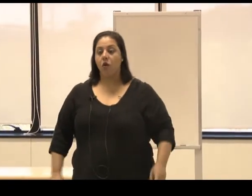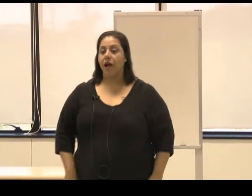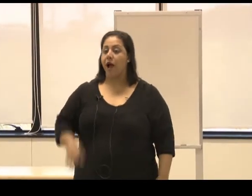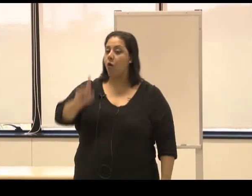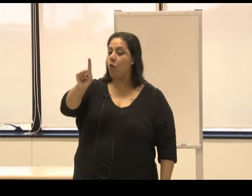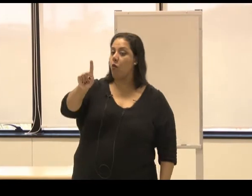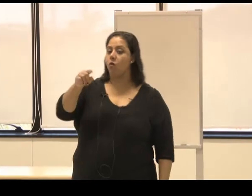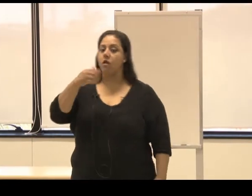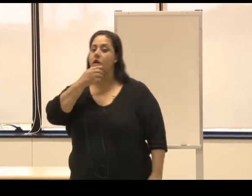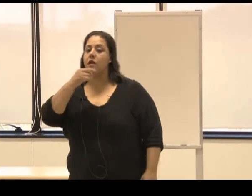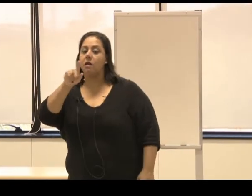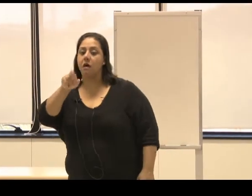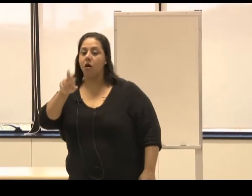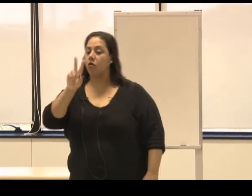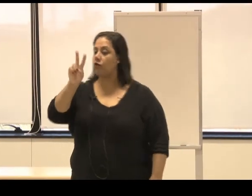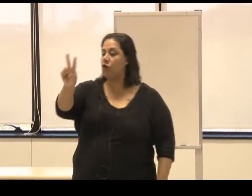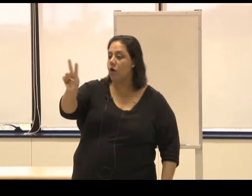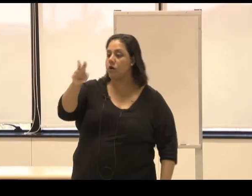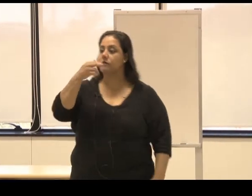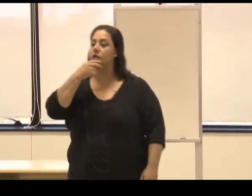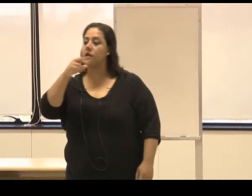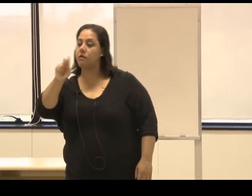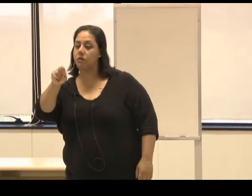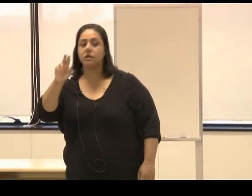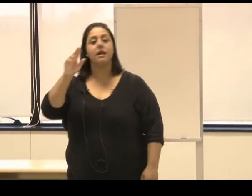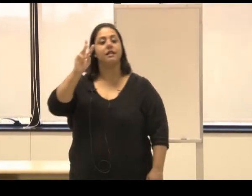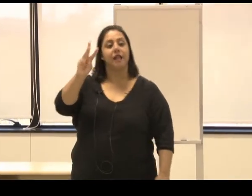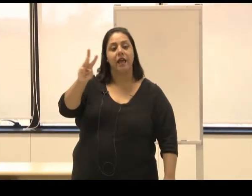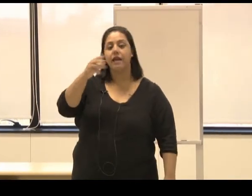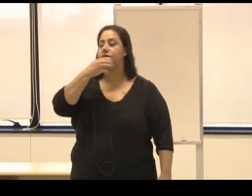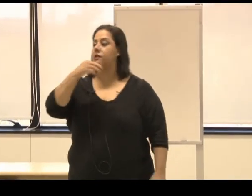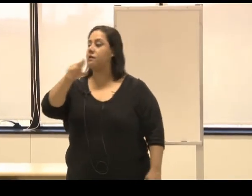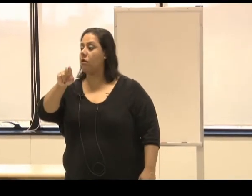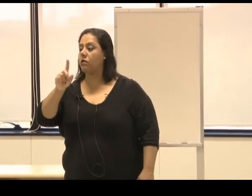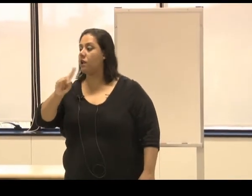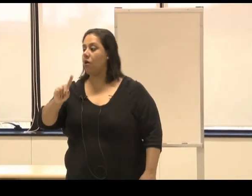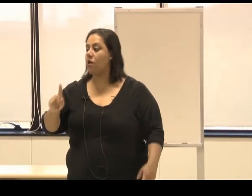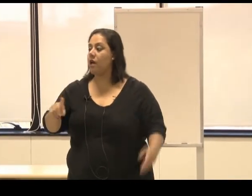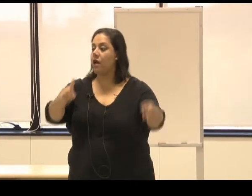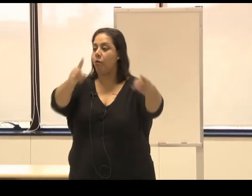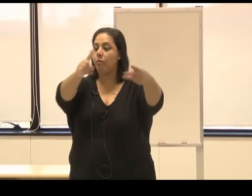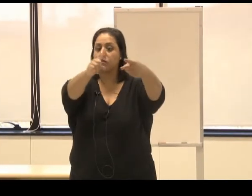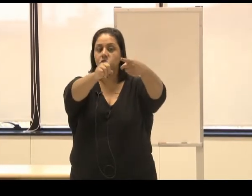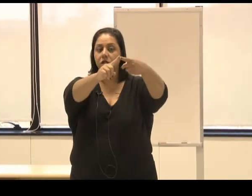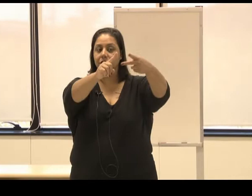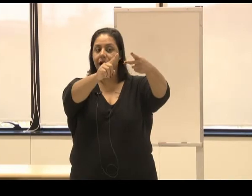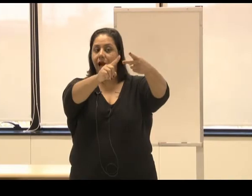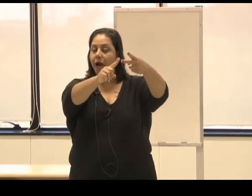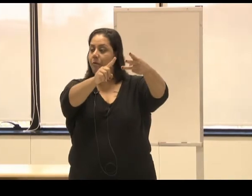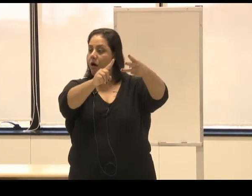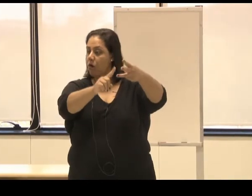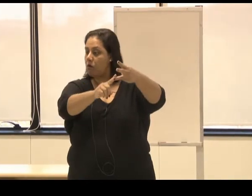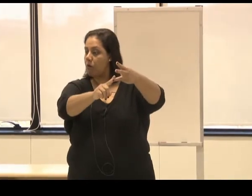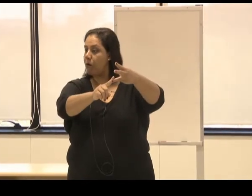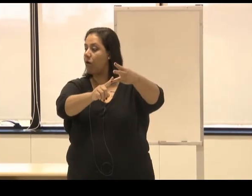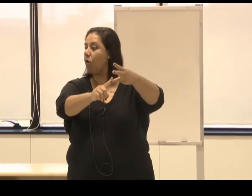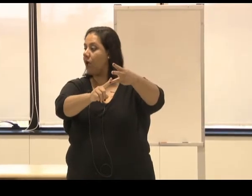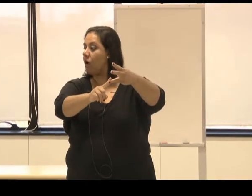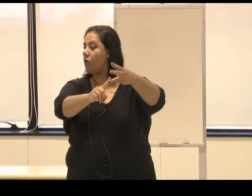colocar um irmão, dois irmãos, três irmãos. Não, eu posso utilizar a mão para qualquer